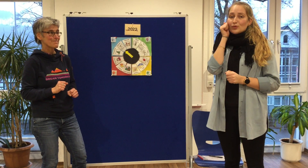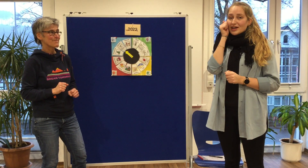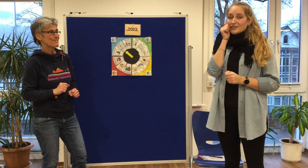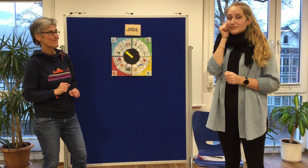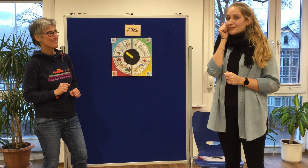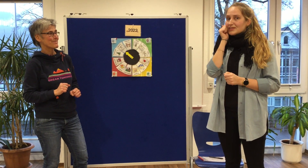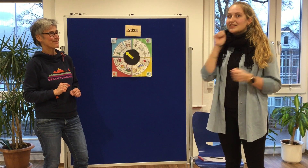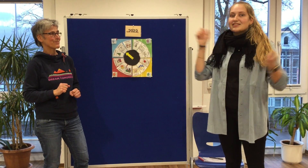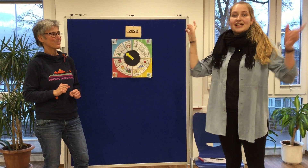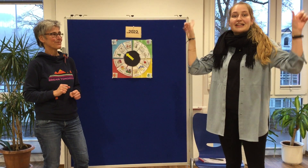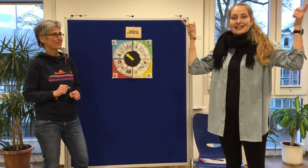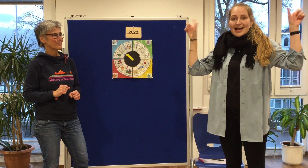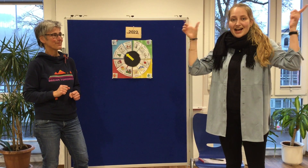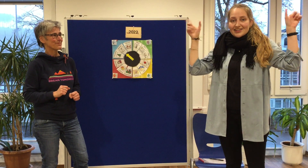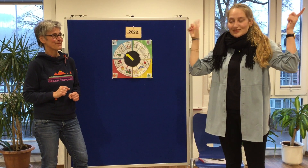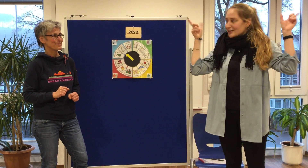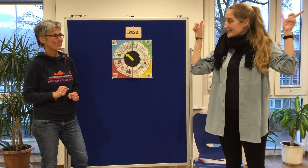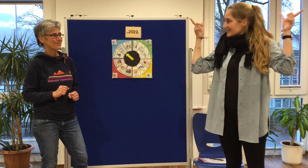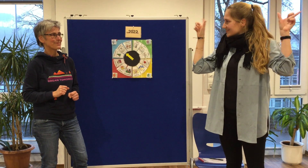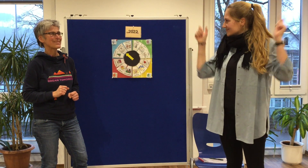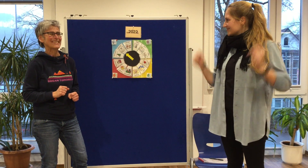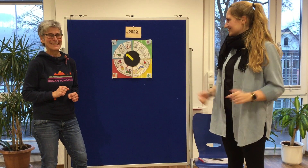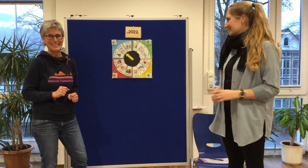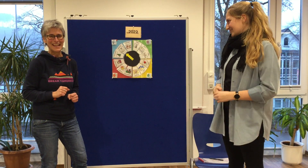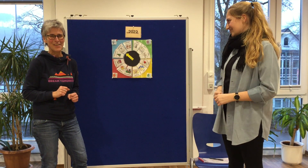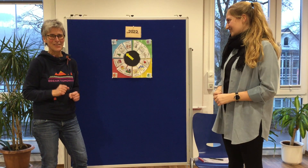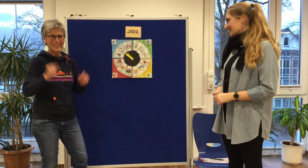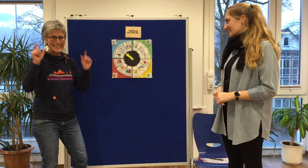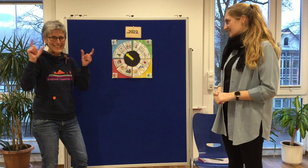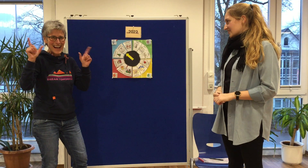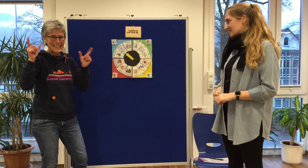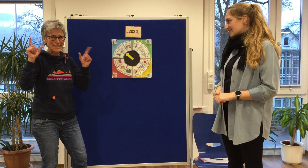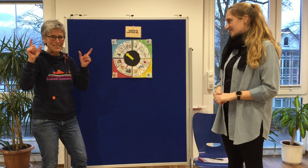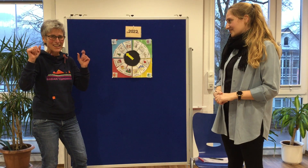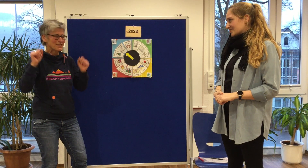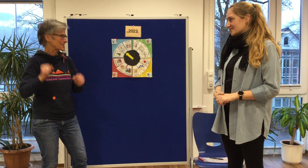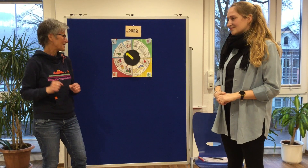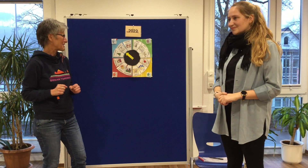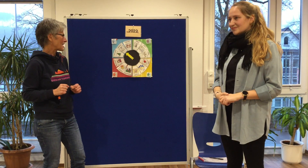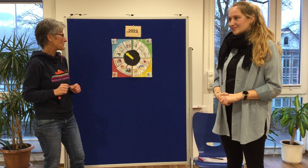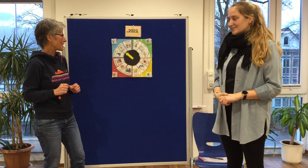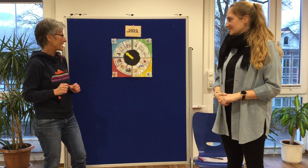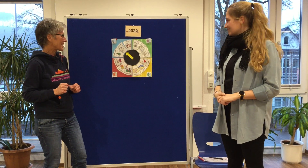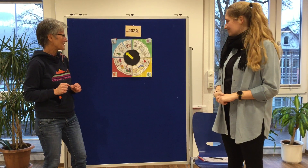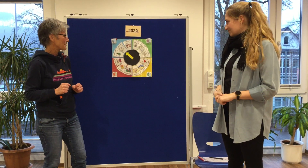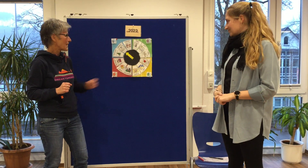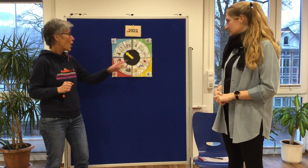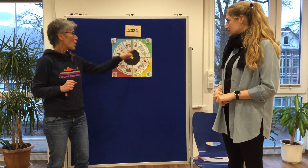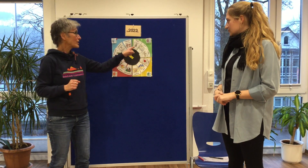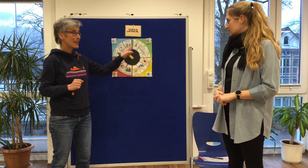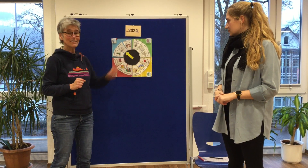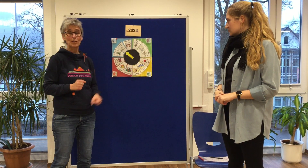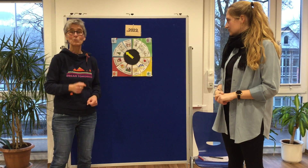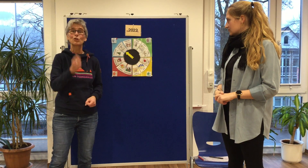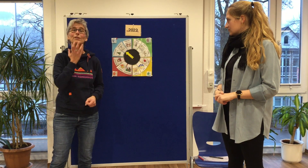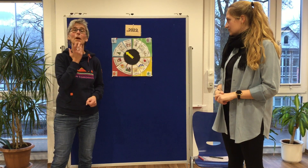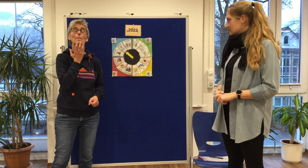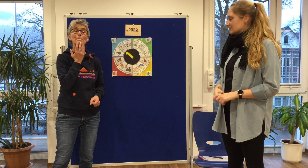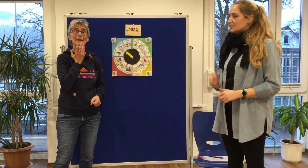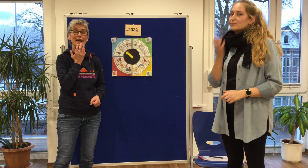Februar ist ja Karneval. Genau, Karneval wollen wir wieder feiern. Und dann kommt schon der